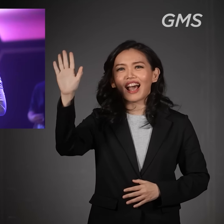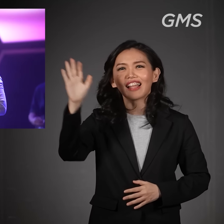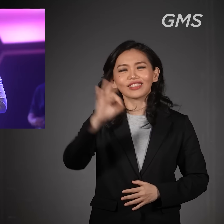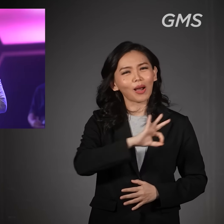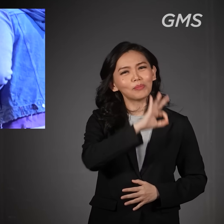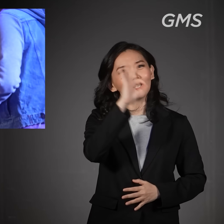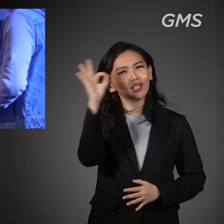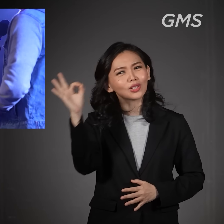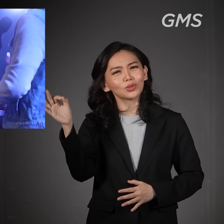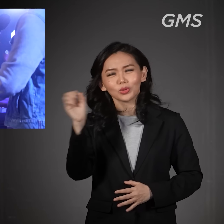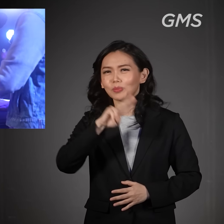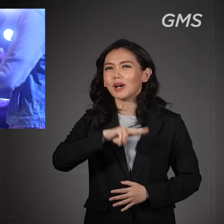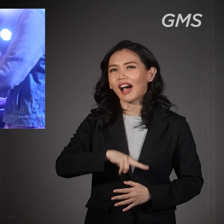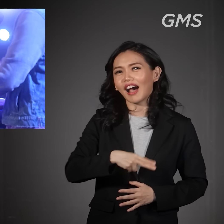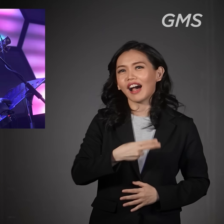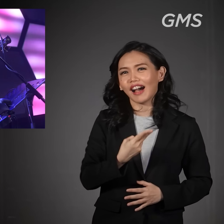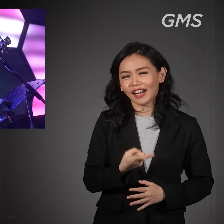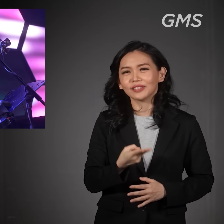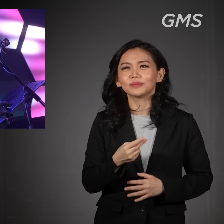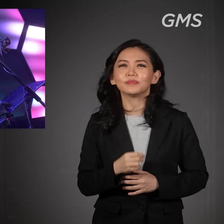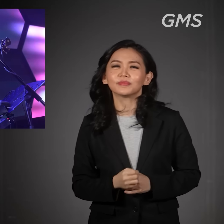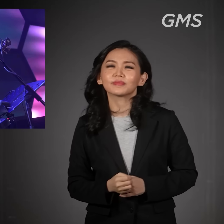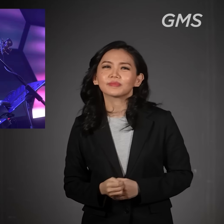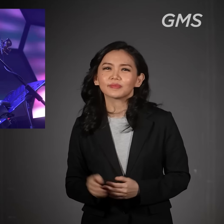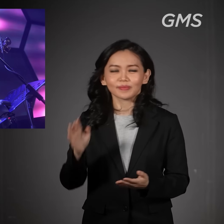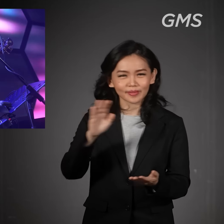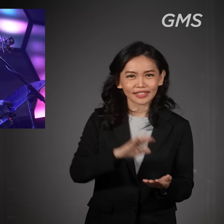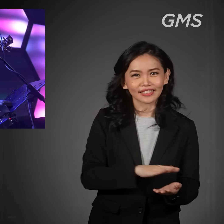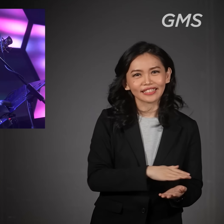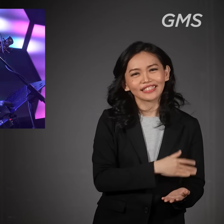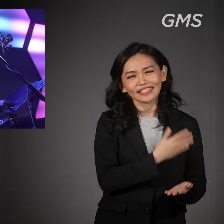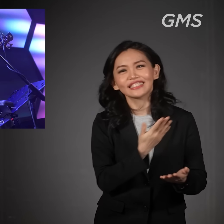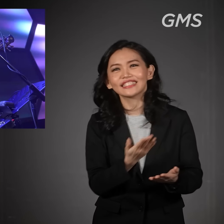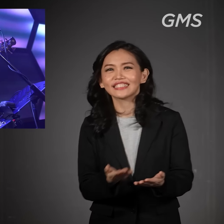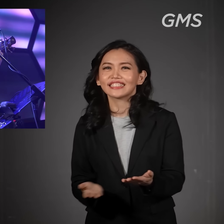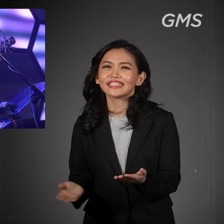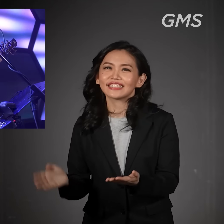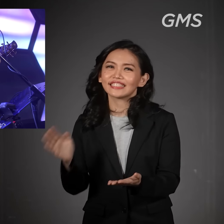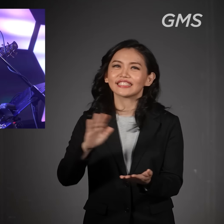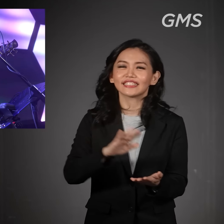Kuasanya tak berubah. Come on, music.